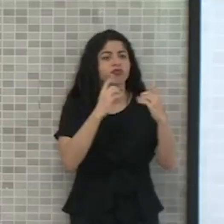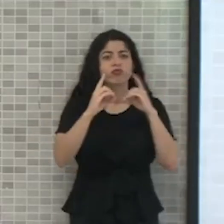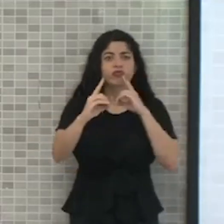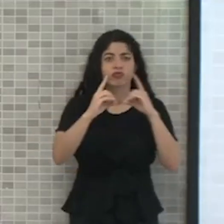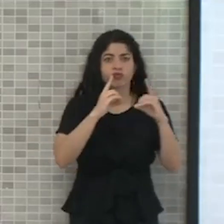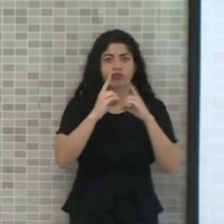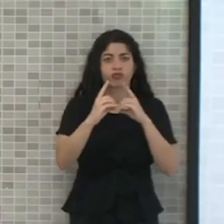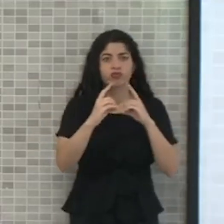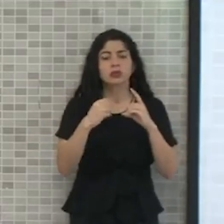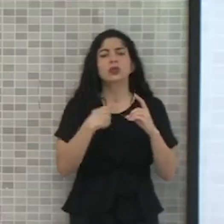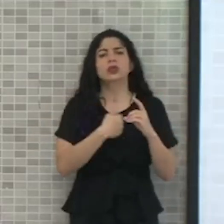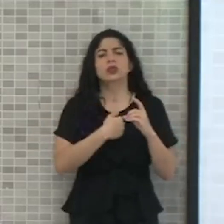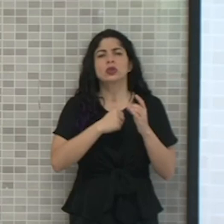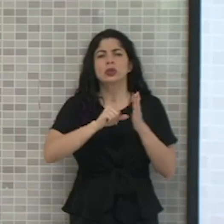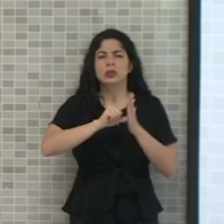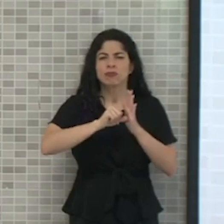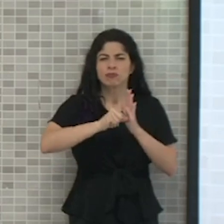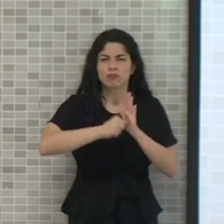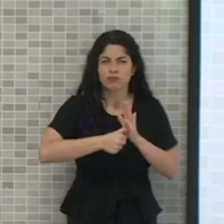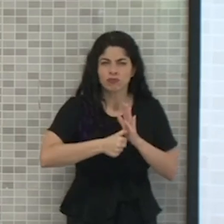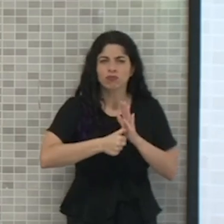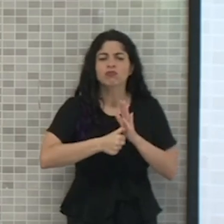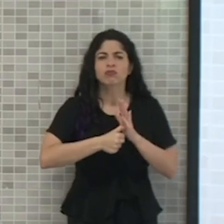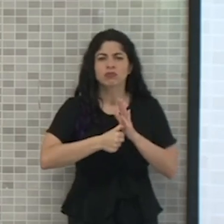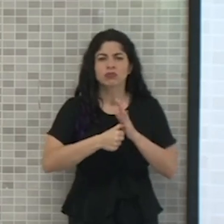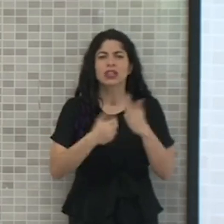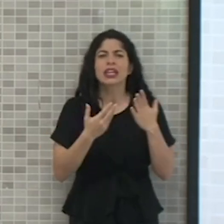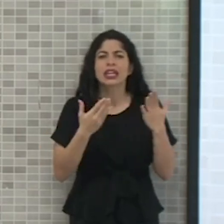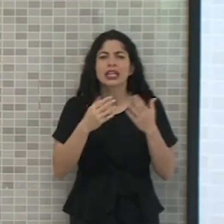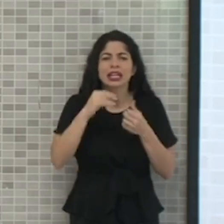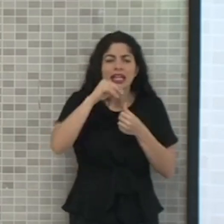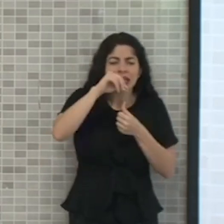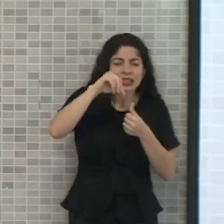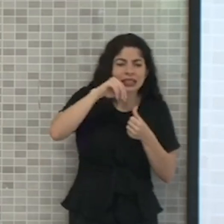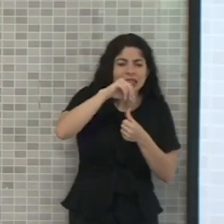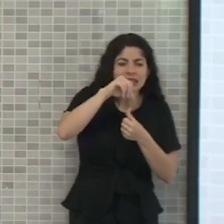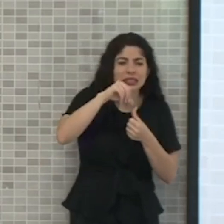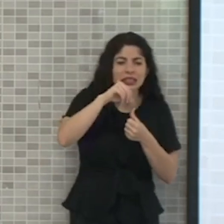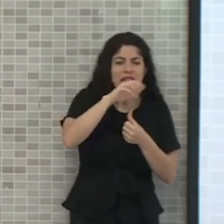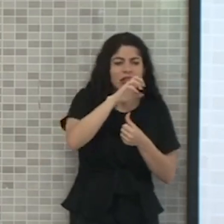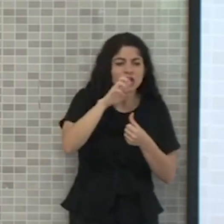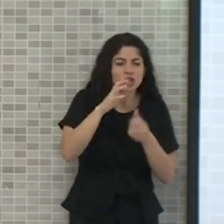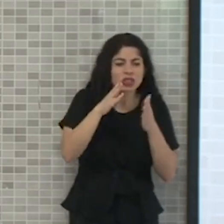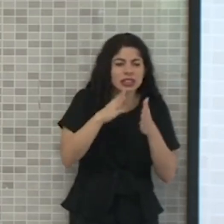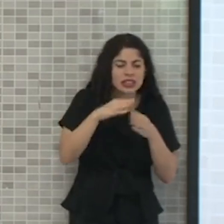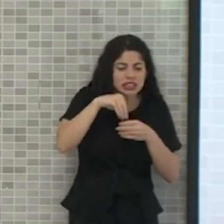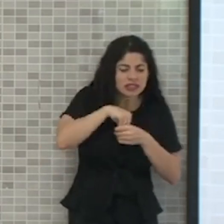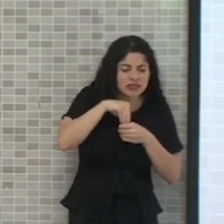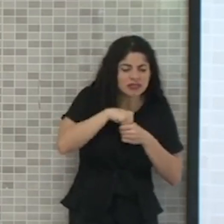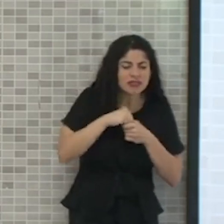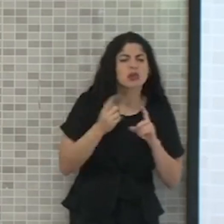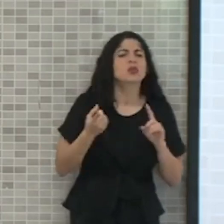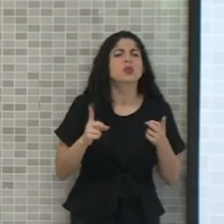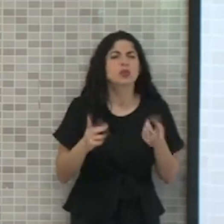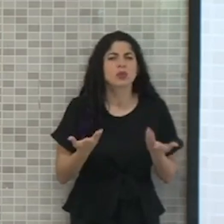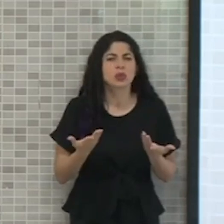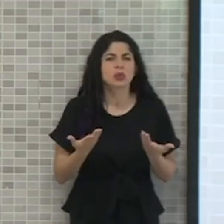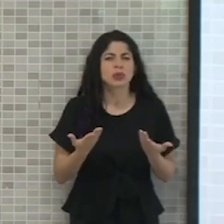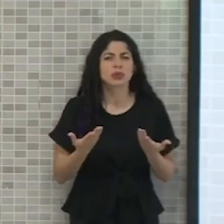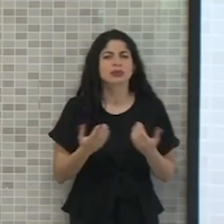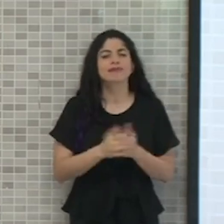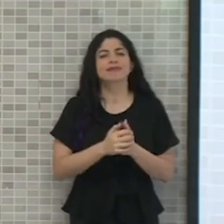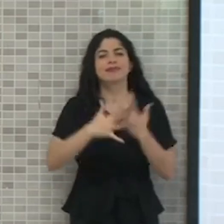estamos reafirmando que la esencia del ser costarricense es